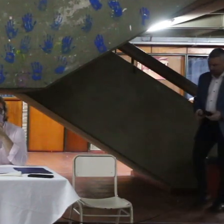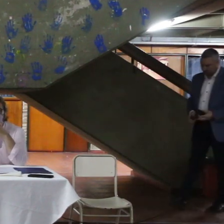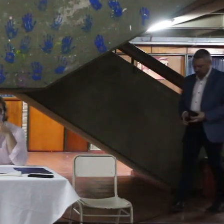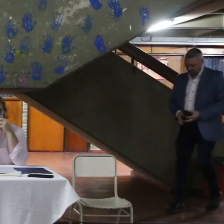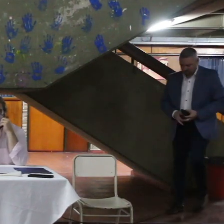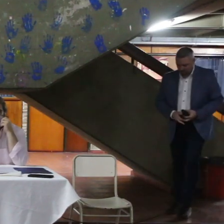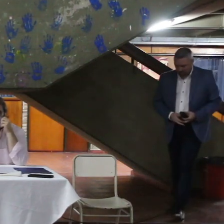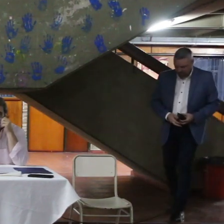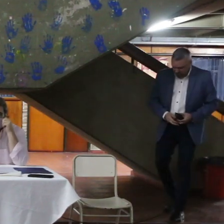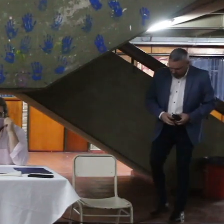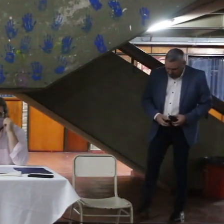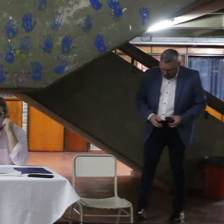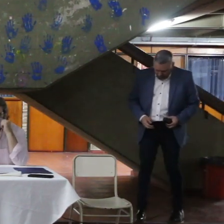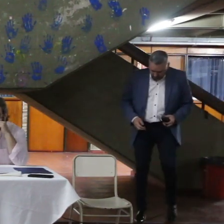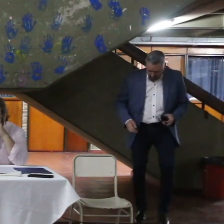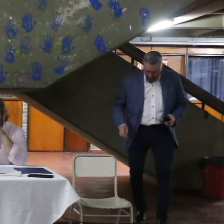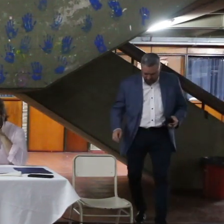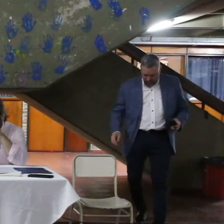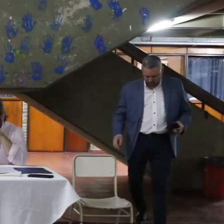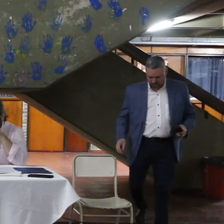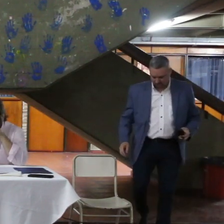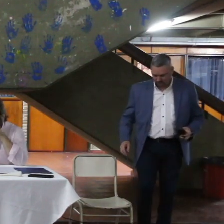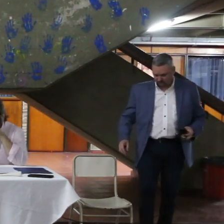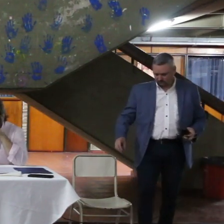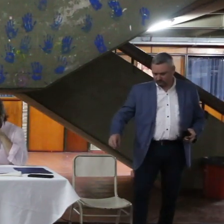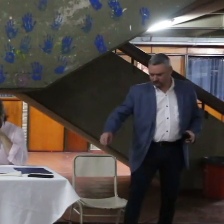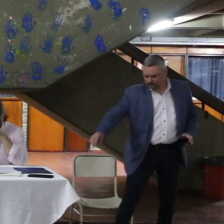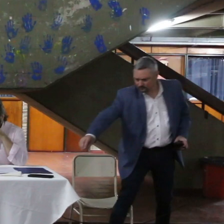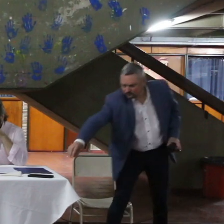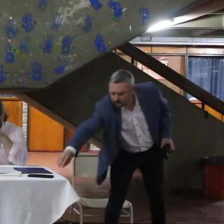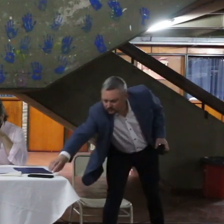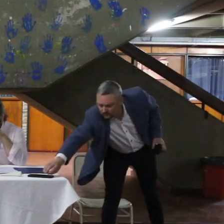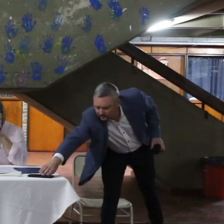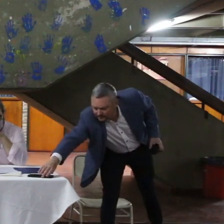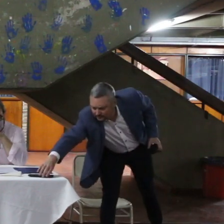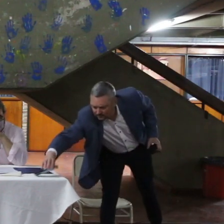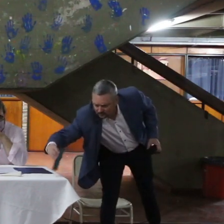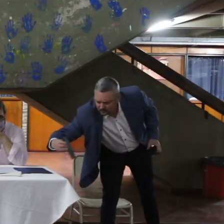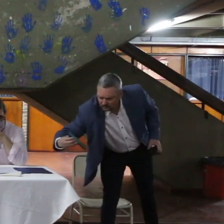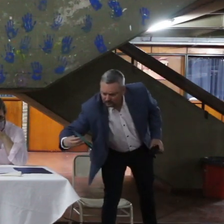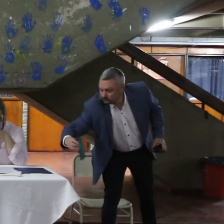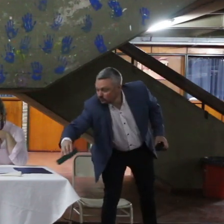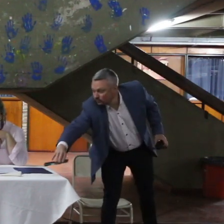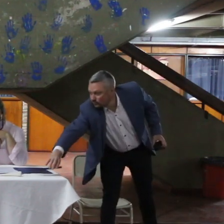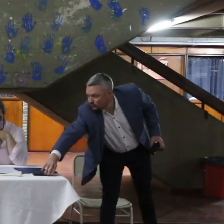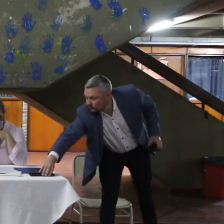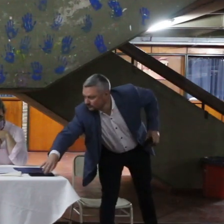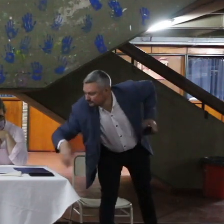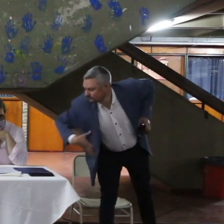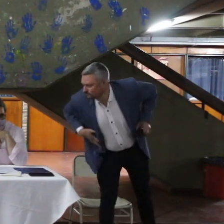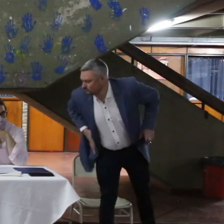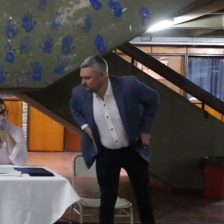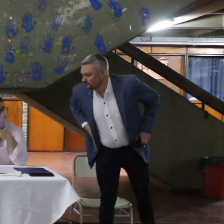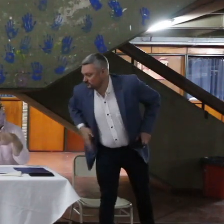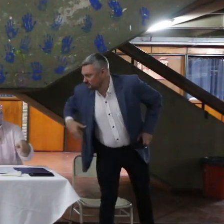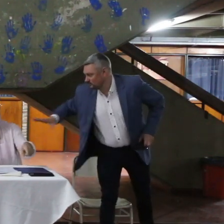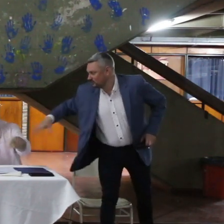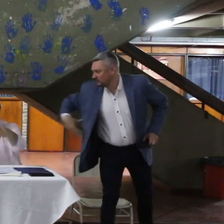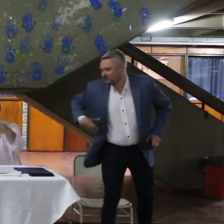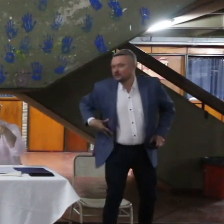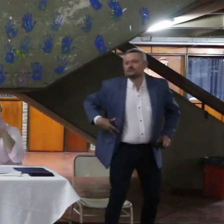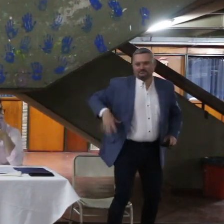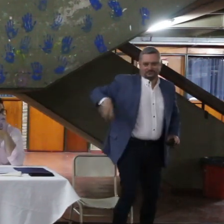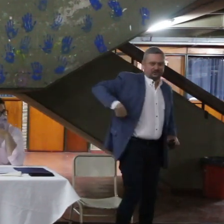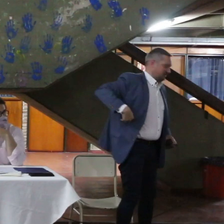está, estamos acá. No hay palabras para agradecer en tu persona a esto